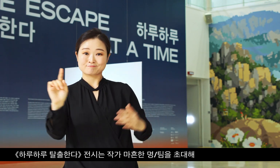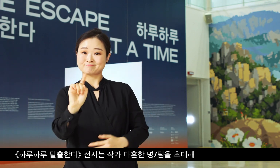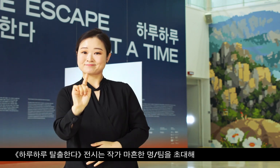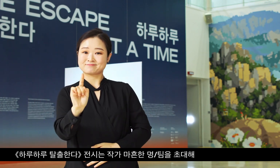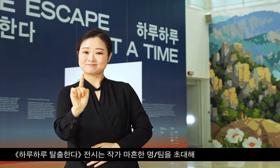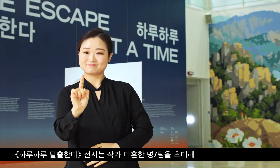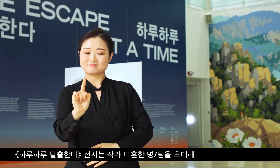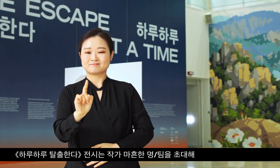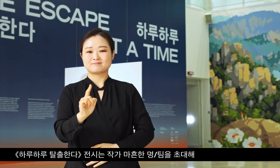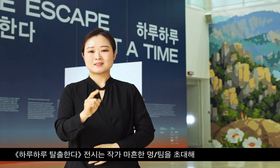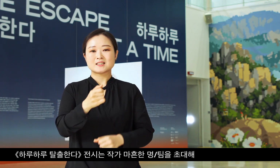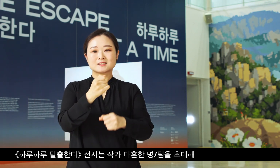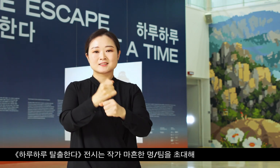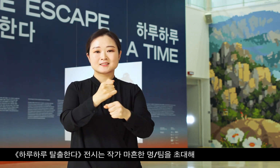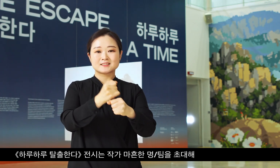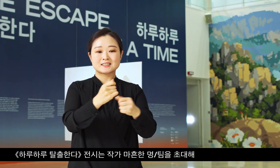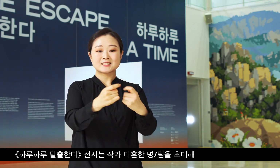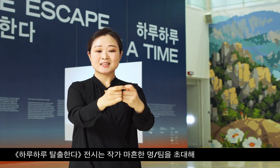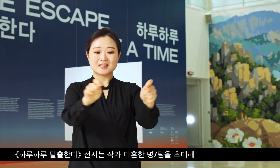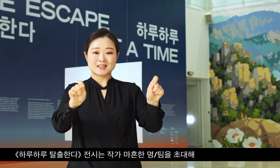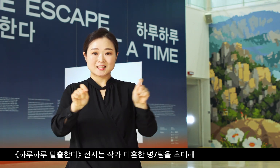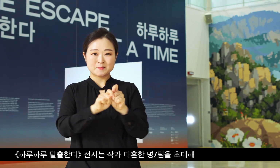작가 41명 팀을 초대해